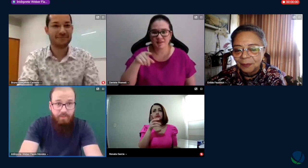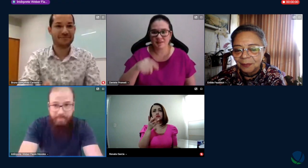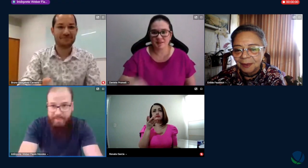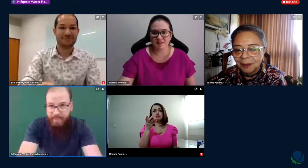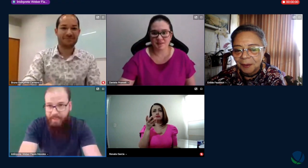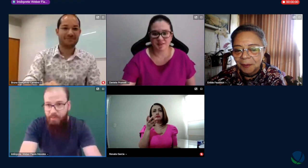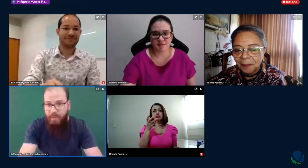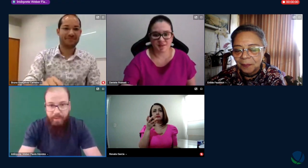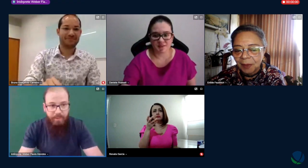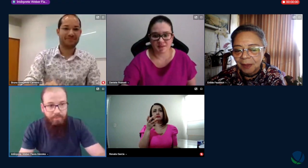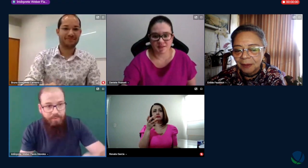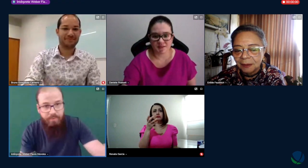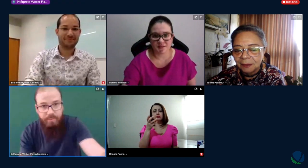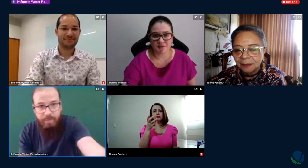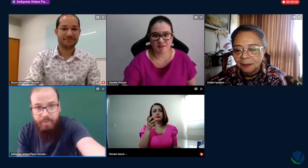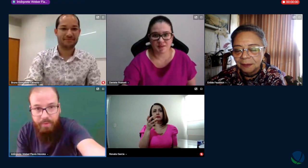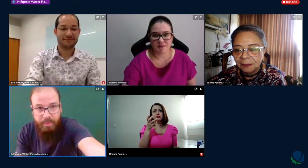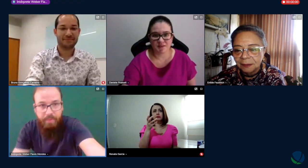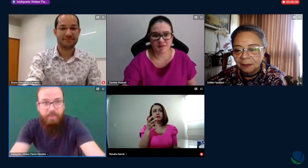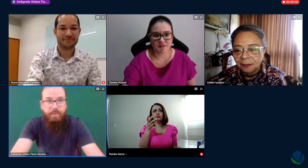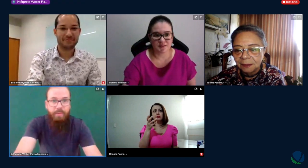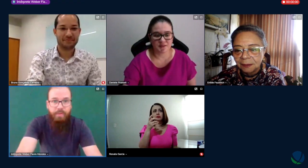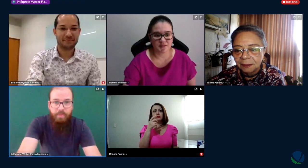Só preciso confirmar se a Carol caiu.